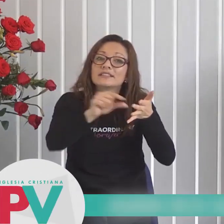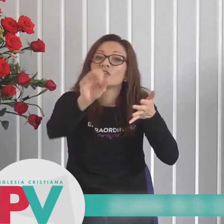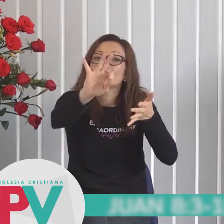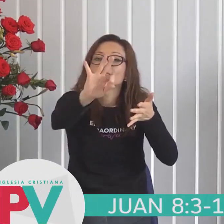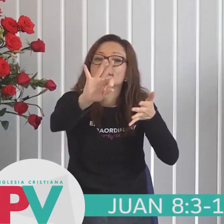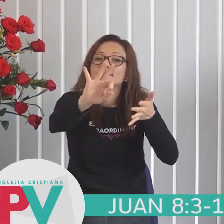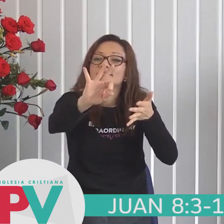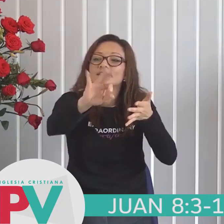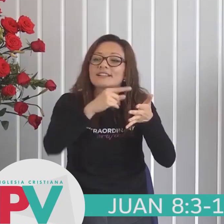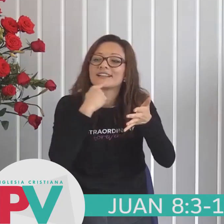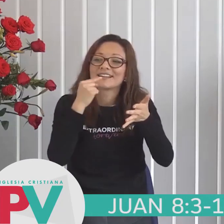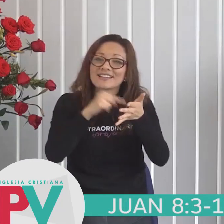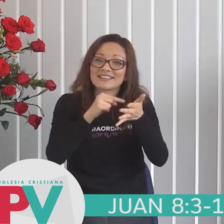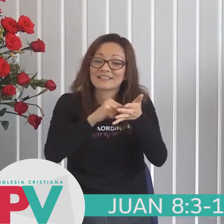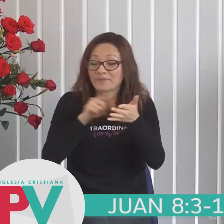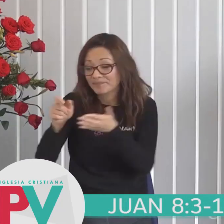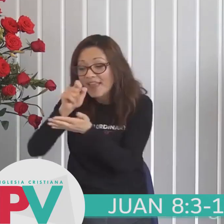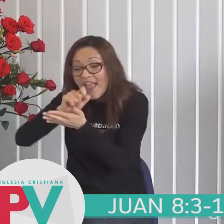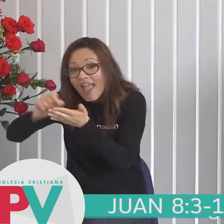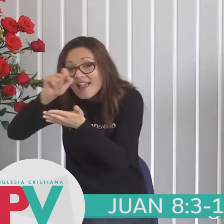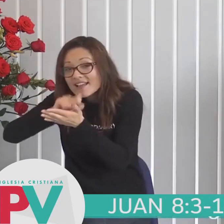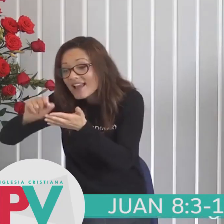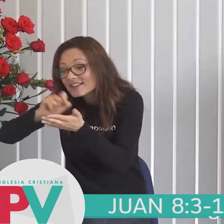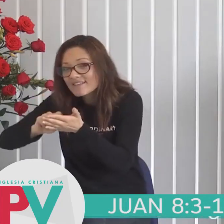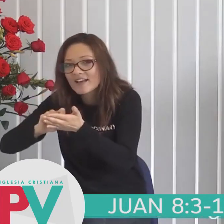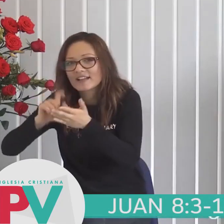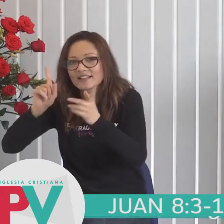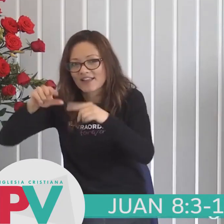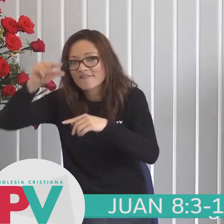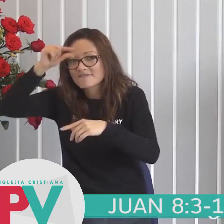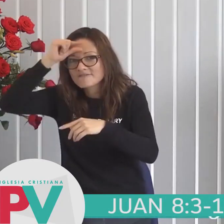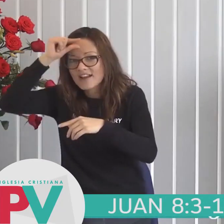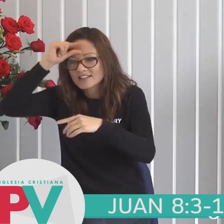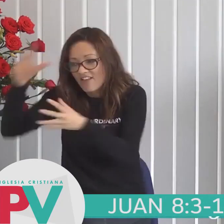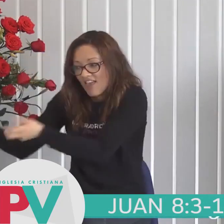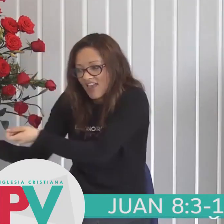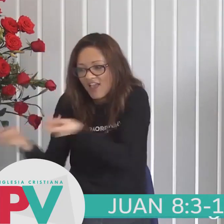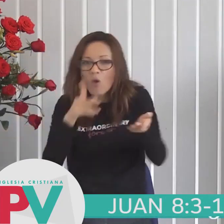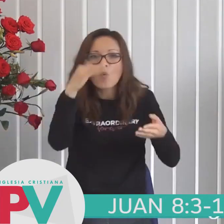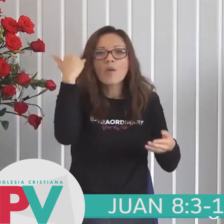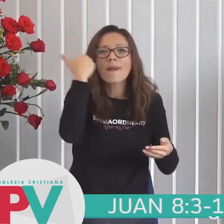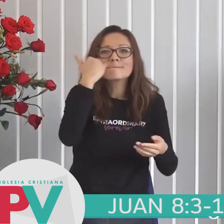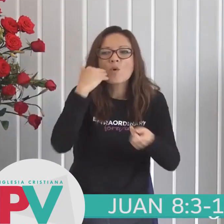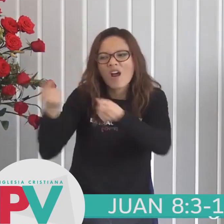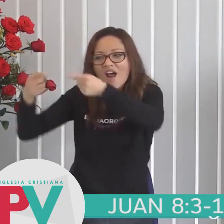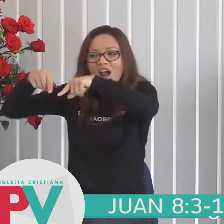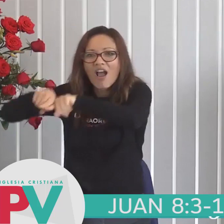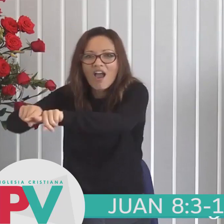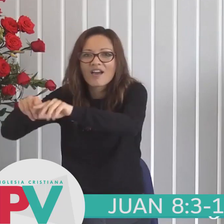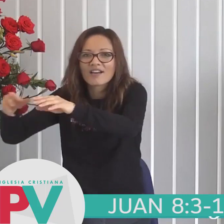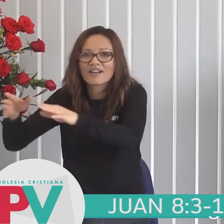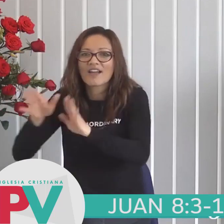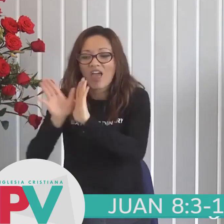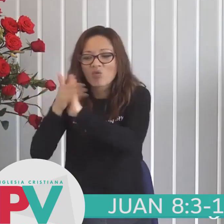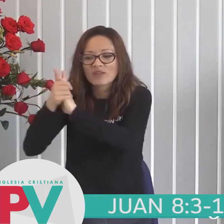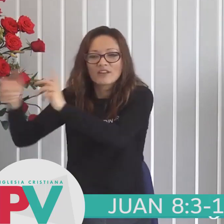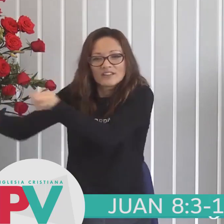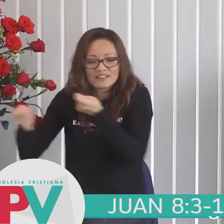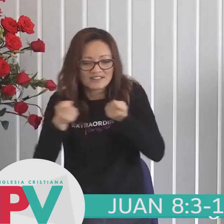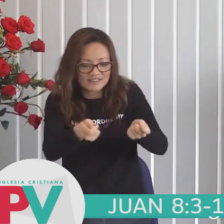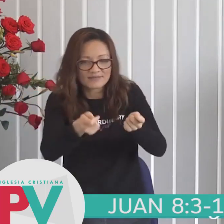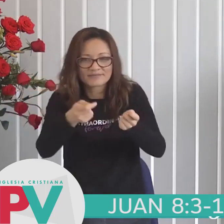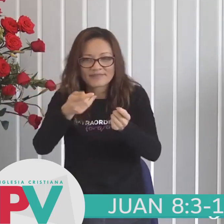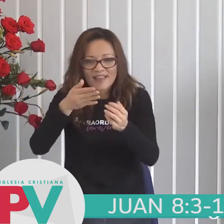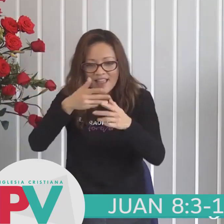Versículo 3. Entonces los escribas y los fariseos le trajeron una mujer sorprendida en adulterio y poniéndola en medio le dijeron,